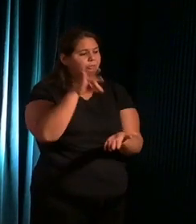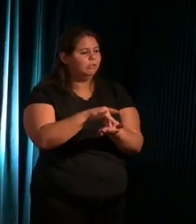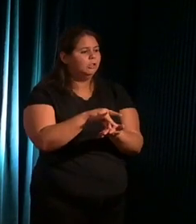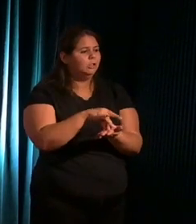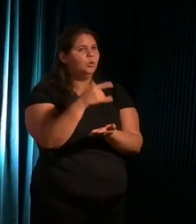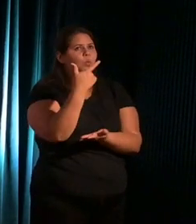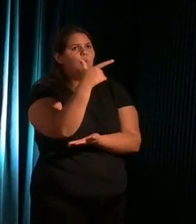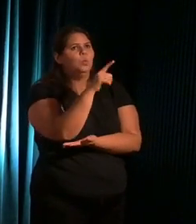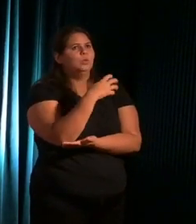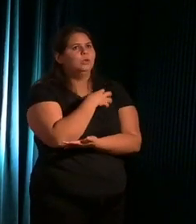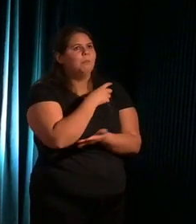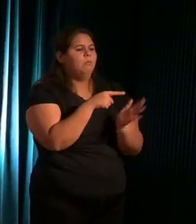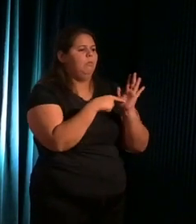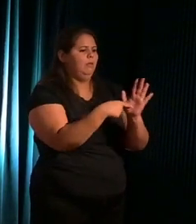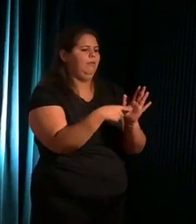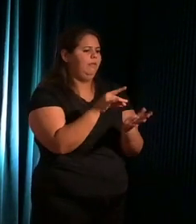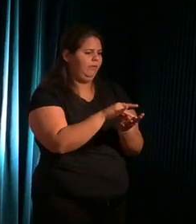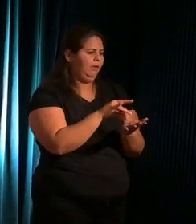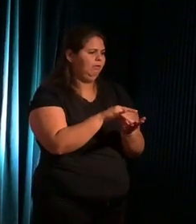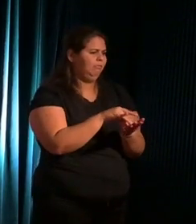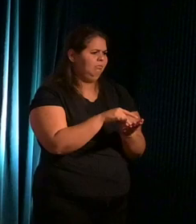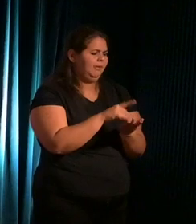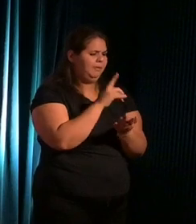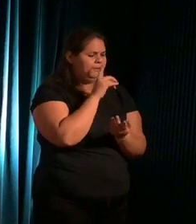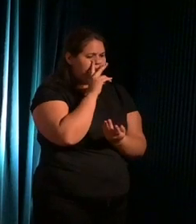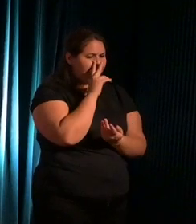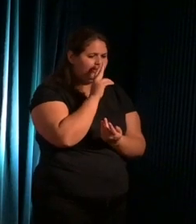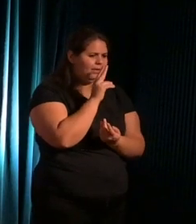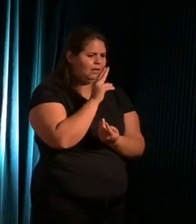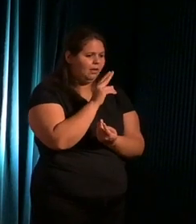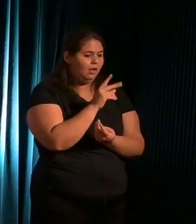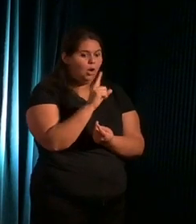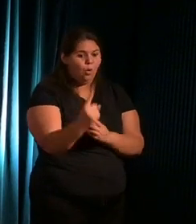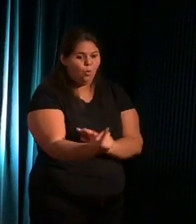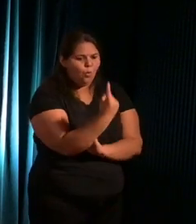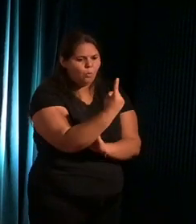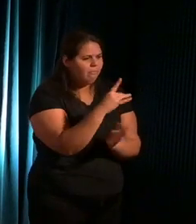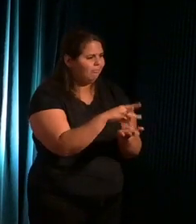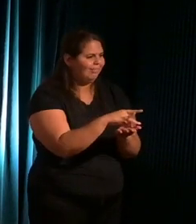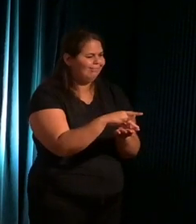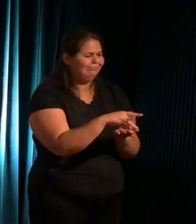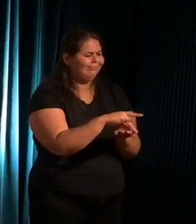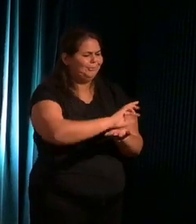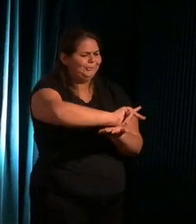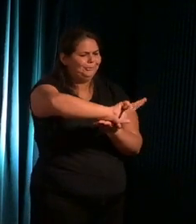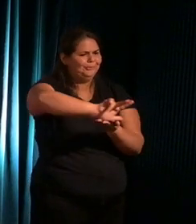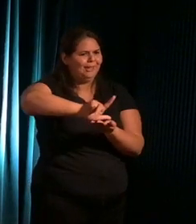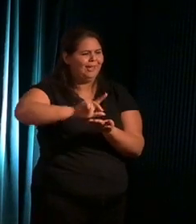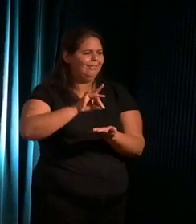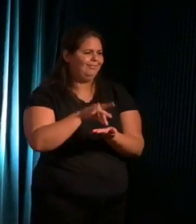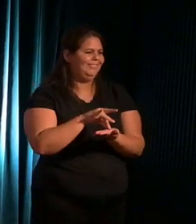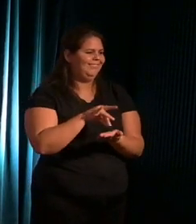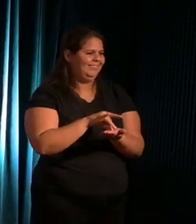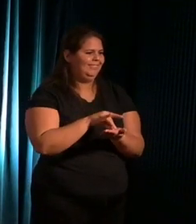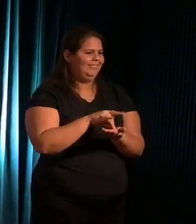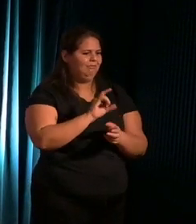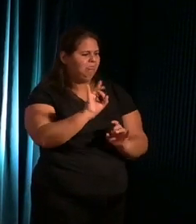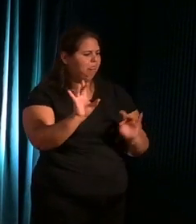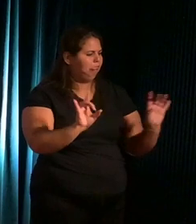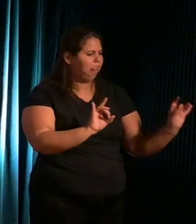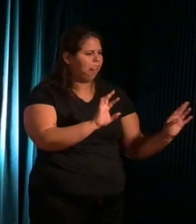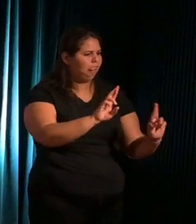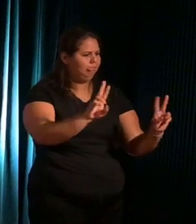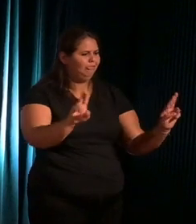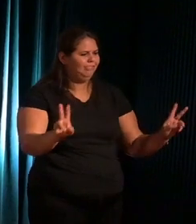outra forma, porque as verdades são... Não existe uma verdade. Elas são várias. Trabalho